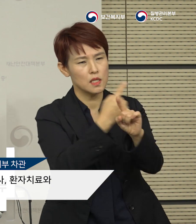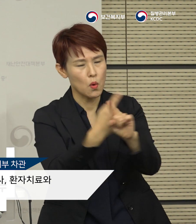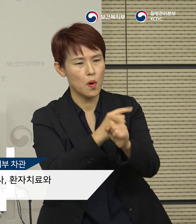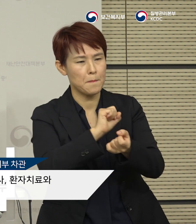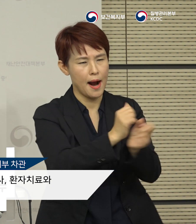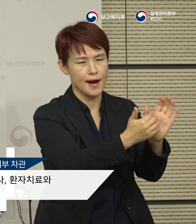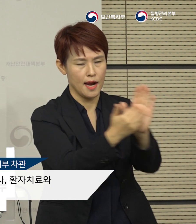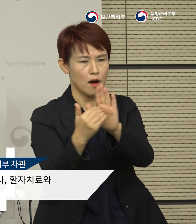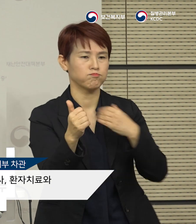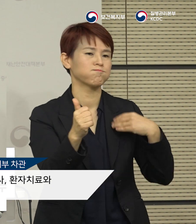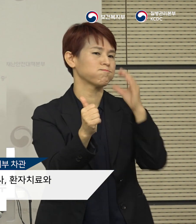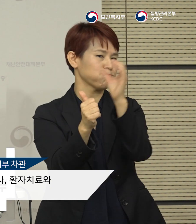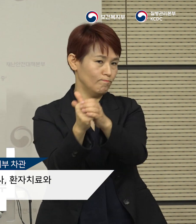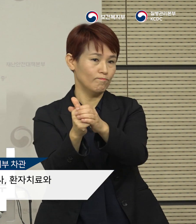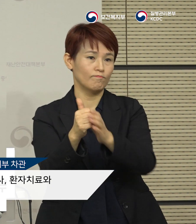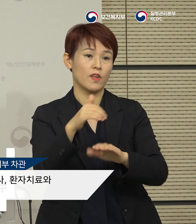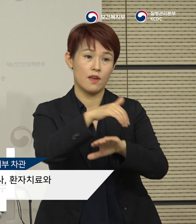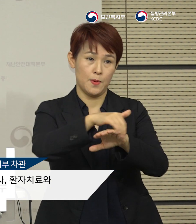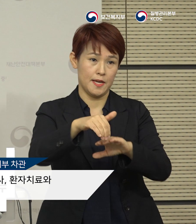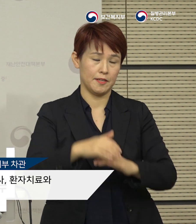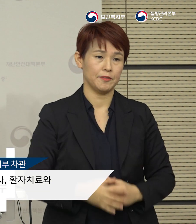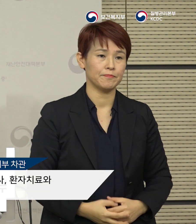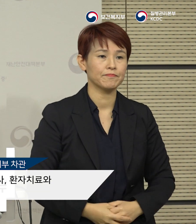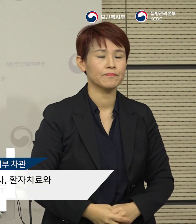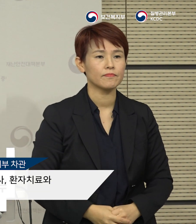치료와 방역 업무 등을 수행할 예정입니다.